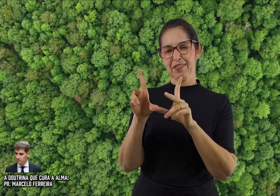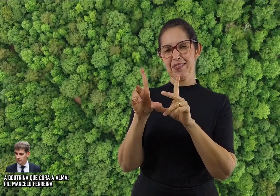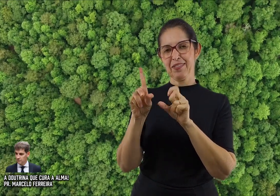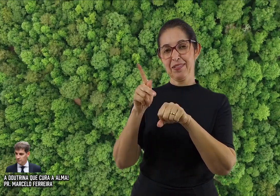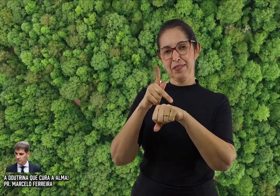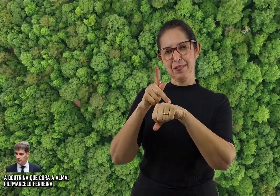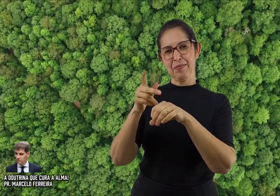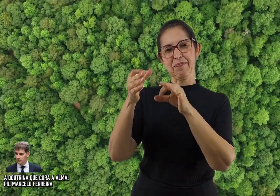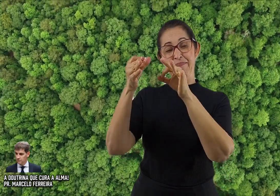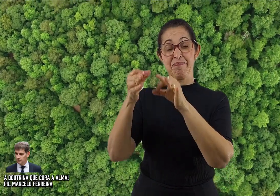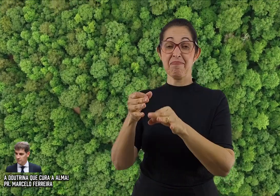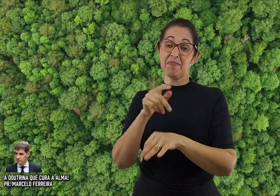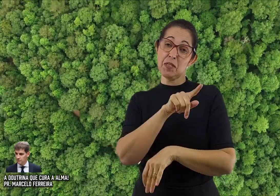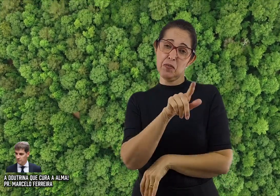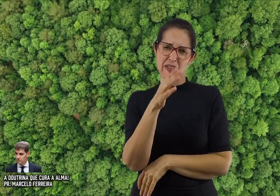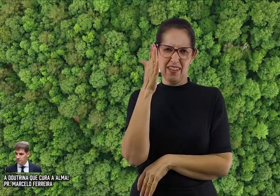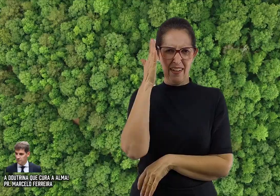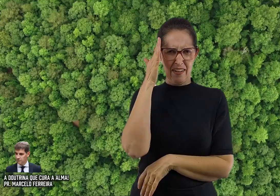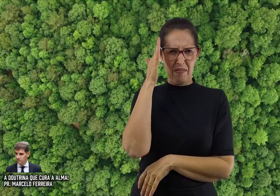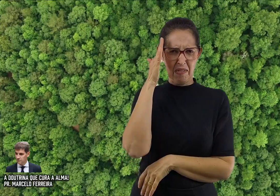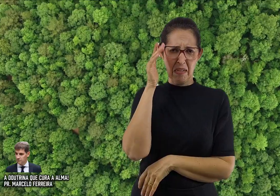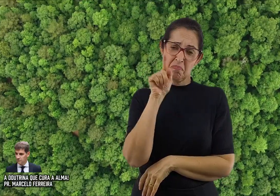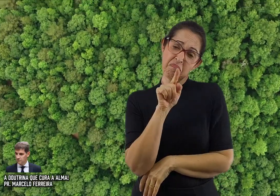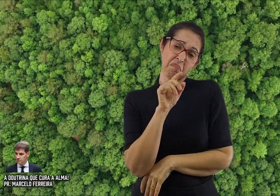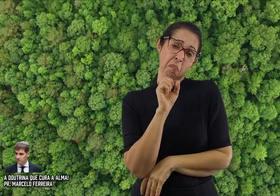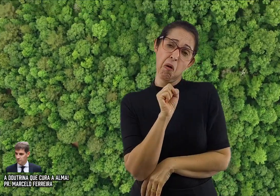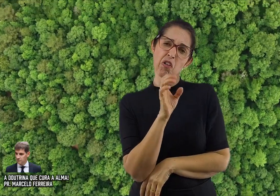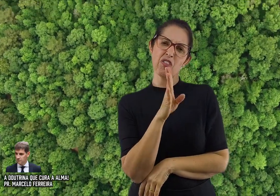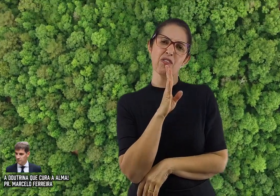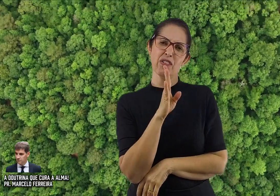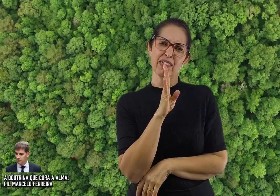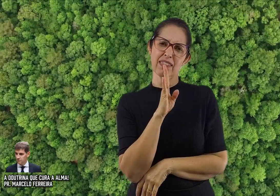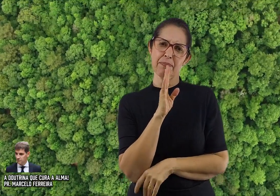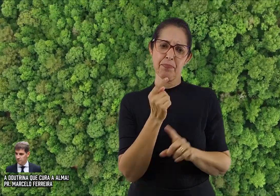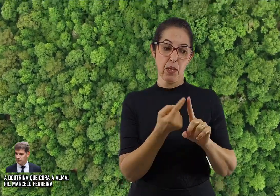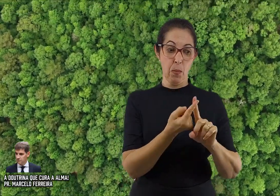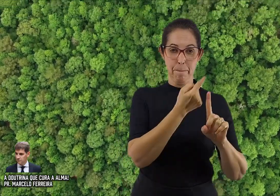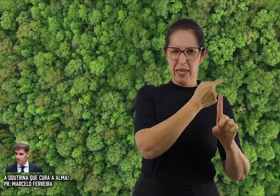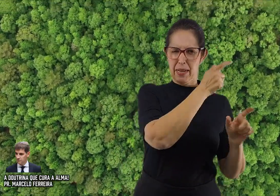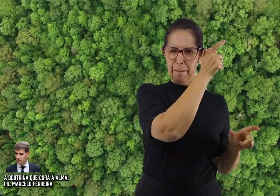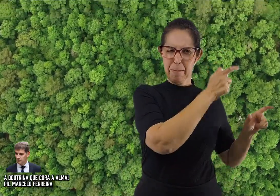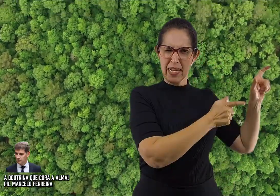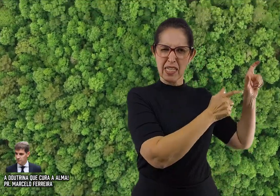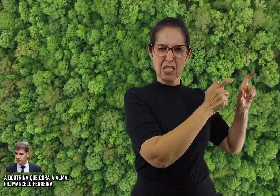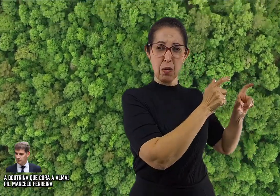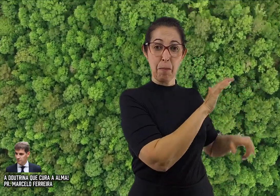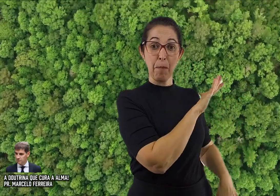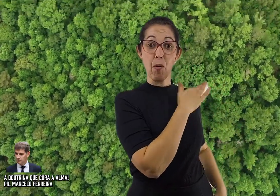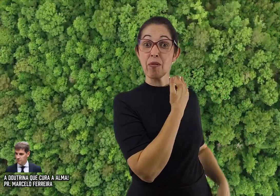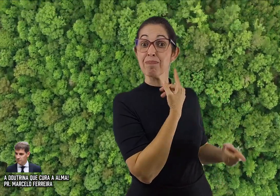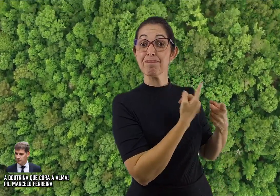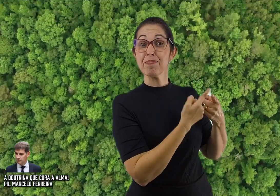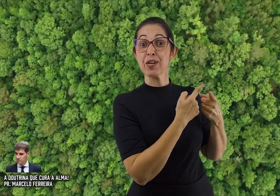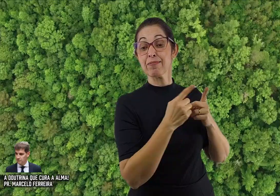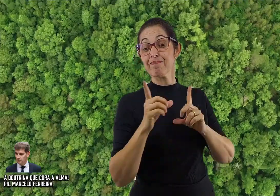que talvez muitos irmãos não saibam, ou muitos saibam. Muitos servos do passado morreram por causa disso